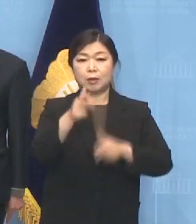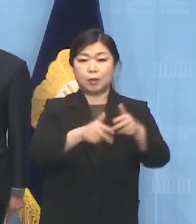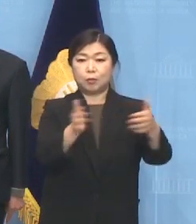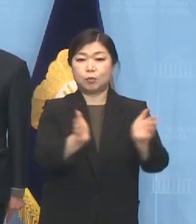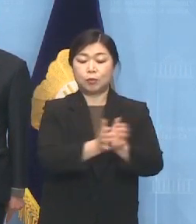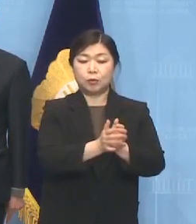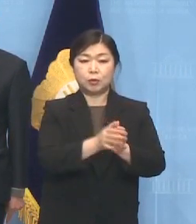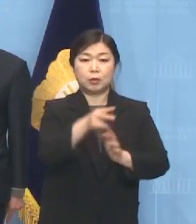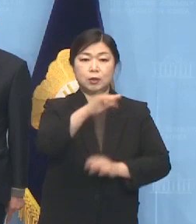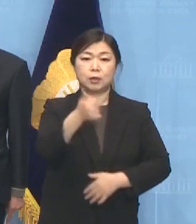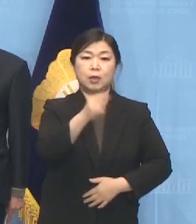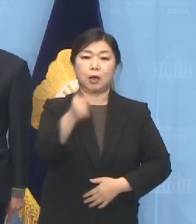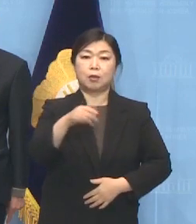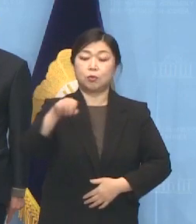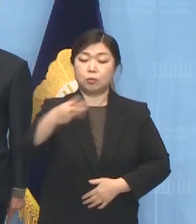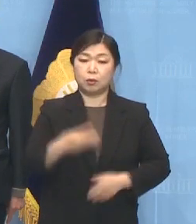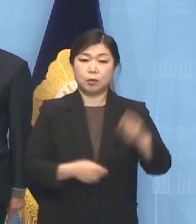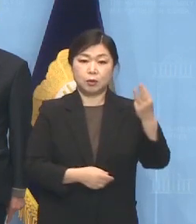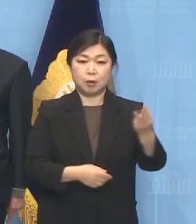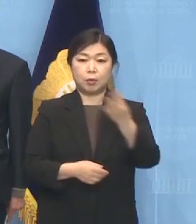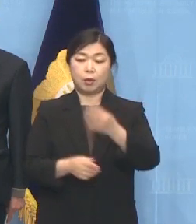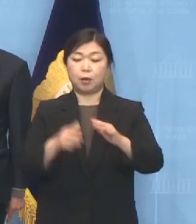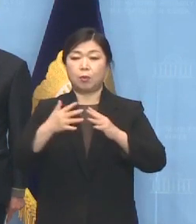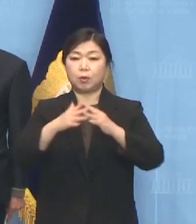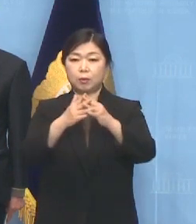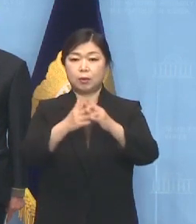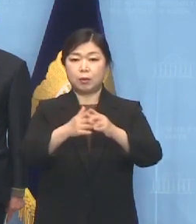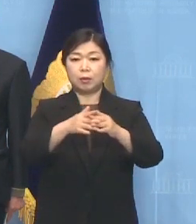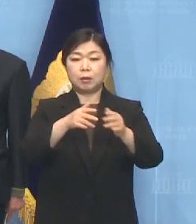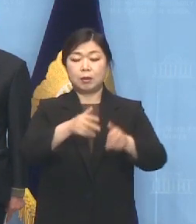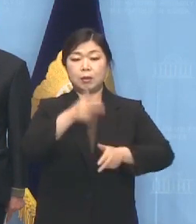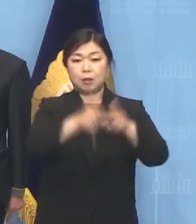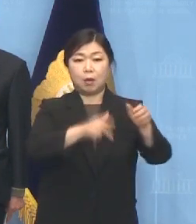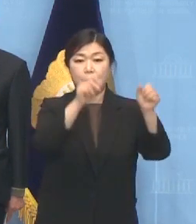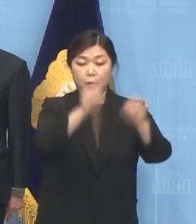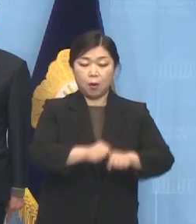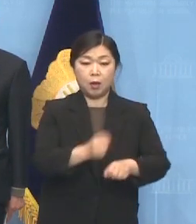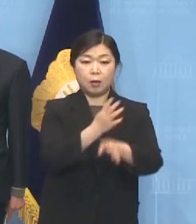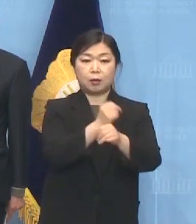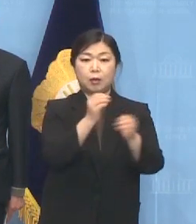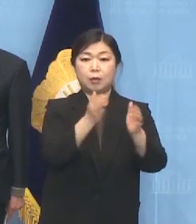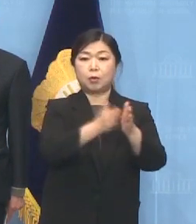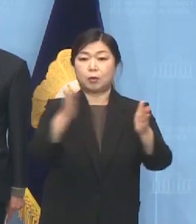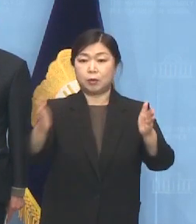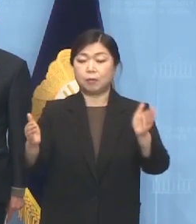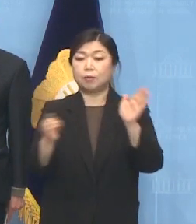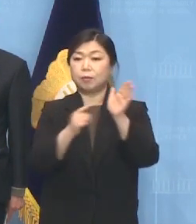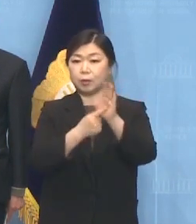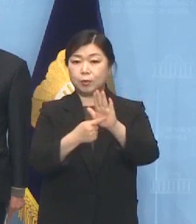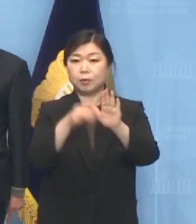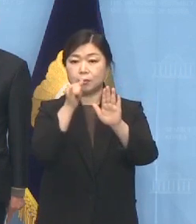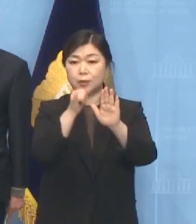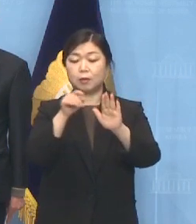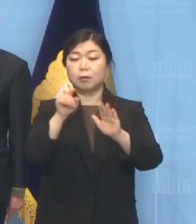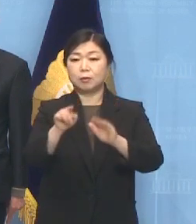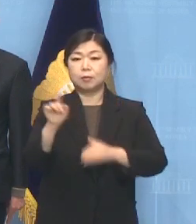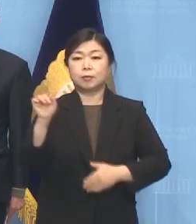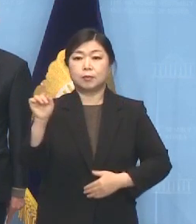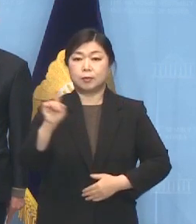기 2 발전사업 허가 기간을 연장 했습니다 이것은 어